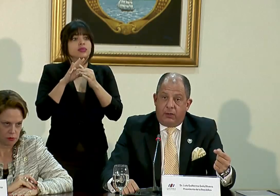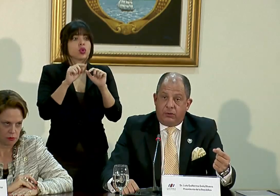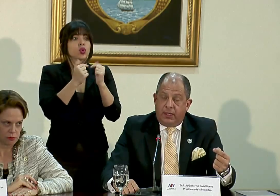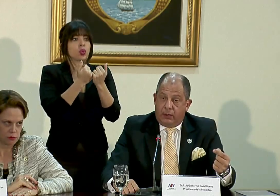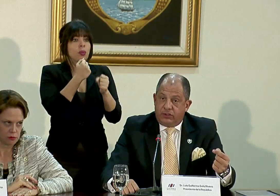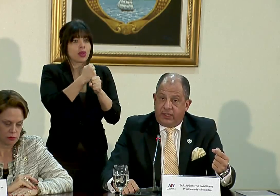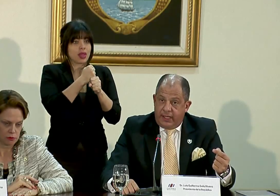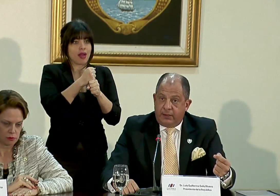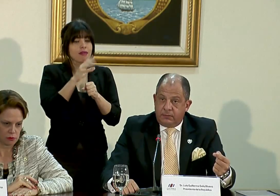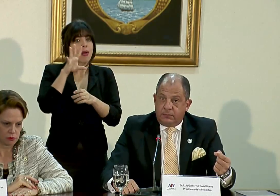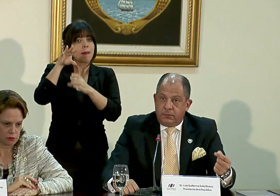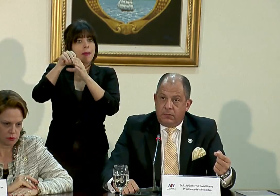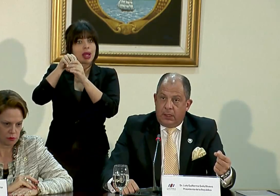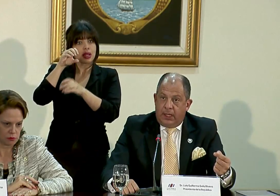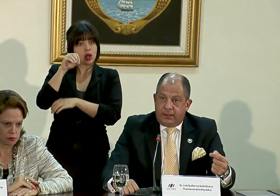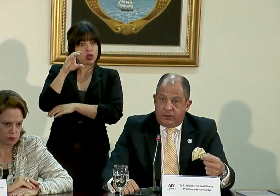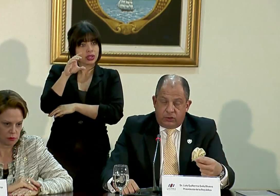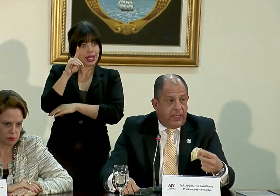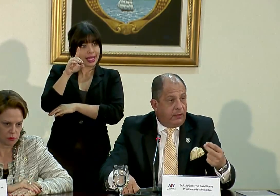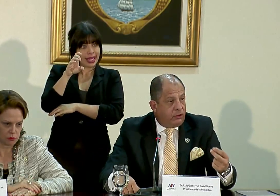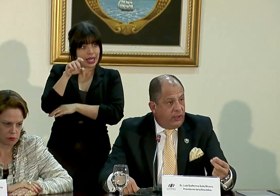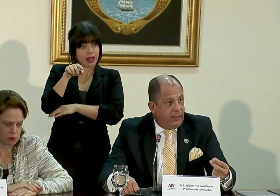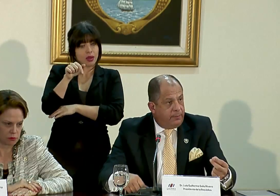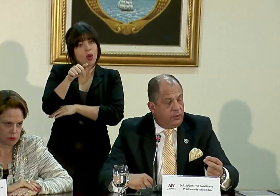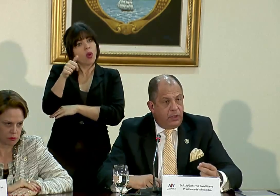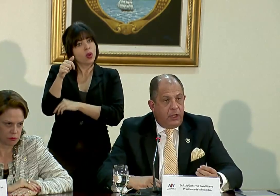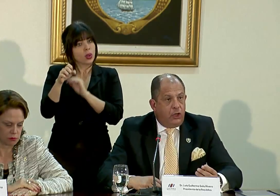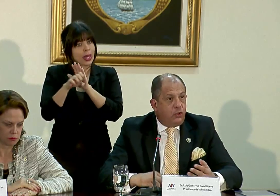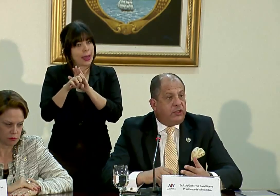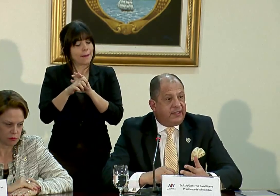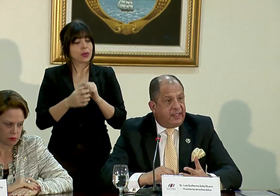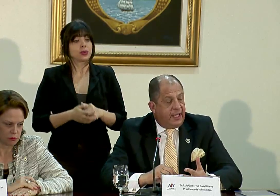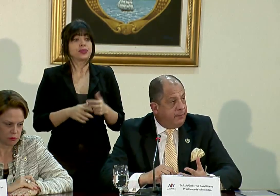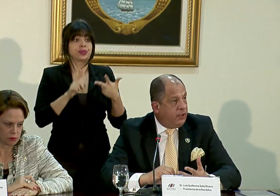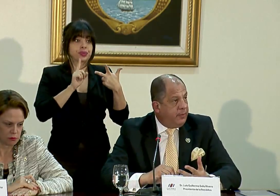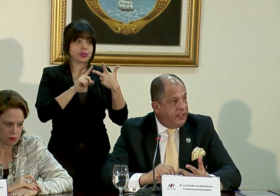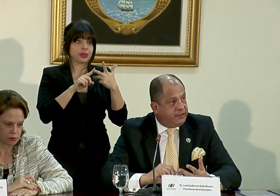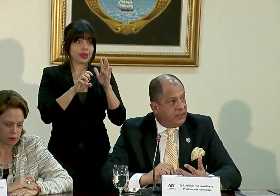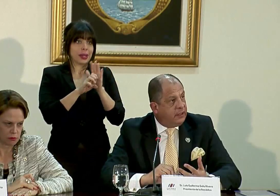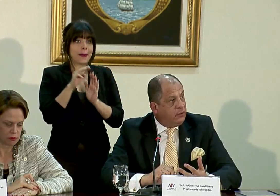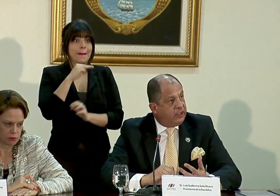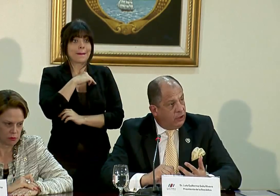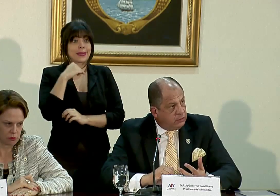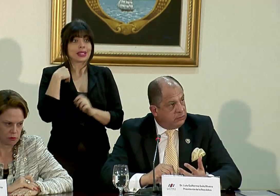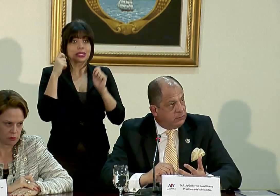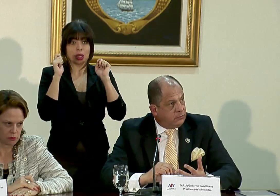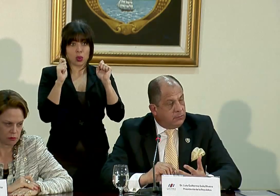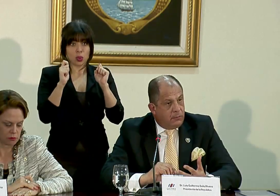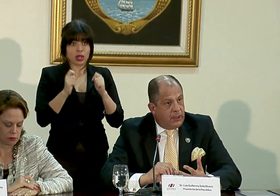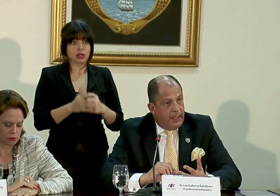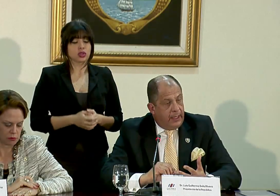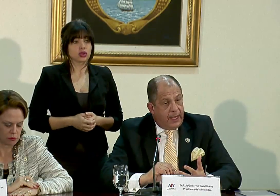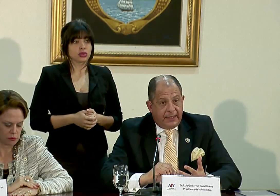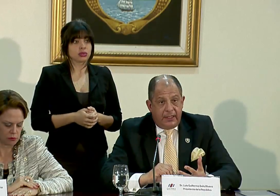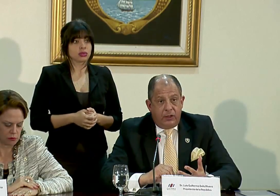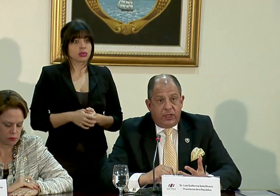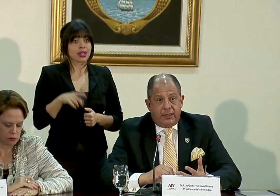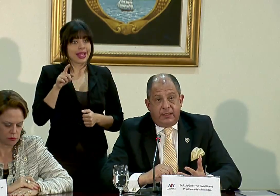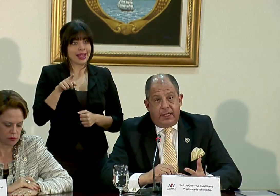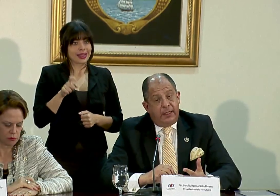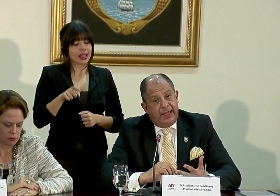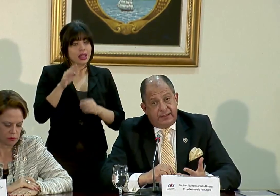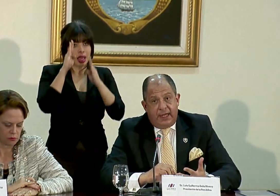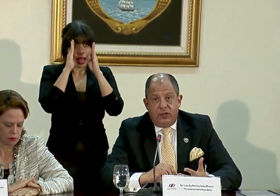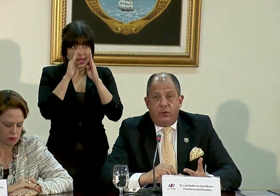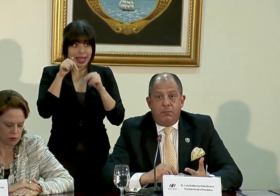grupos de trabajo de la OCDE. Ese es otro ejemplo. Y un tercer ejemplo es la ministra de Educación, que ha tenido